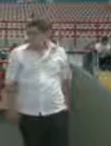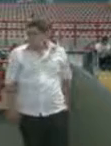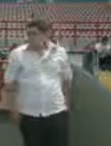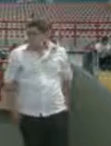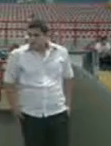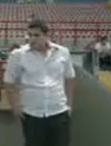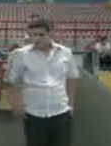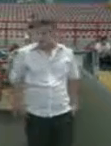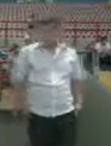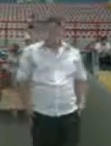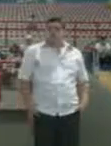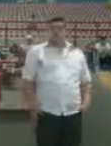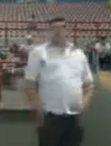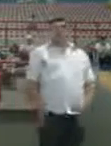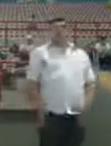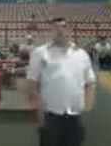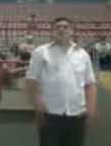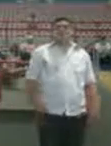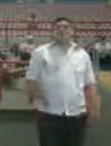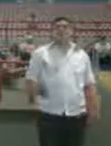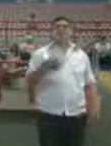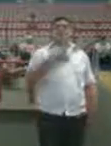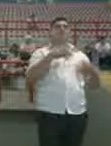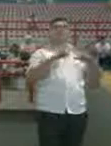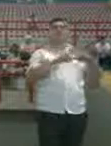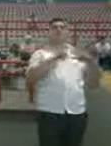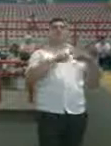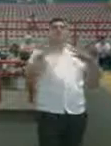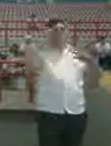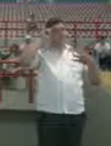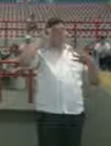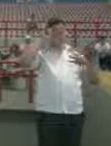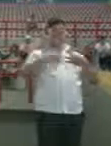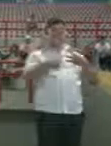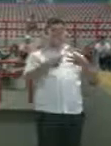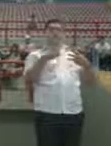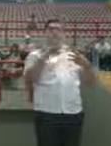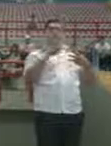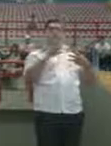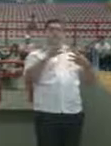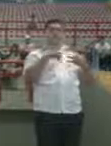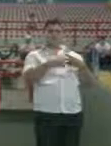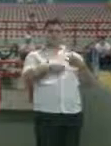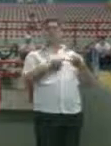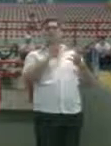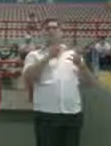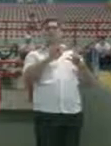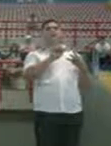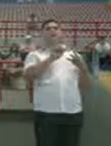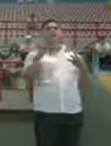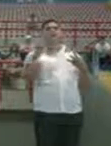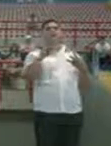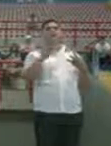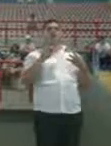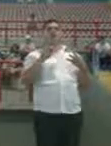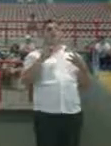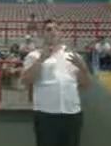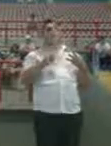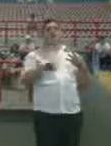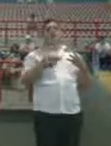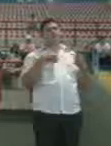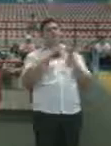Os combustíveis fósseis, carvão da primeira revolução, petróleo da segunda revolução industrial e o gás natural, que é um produto